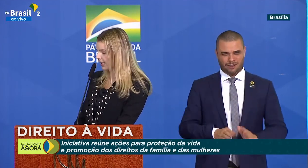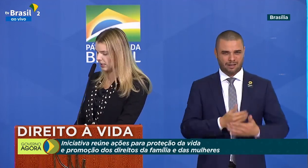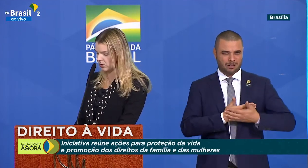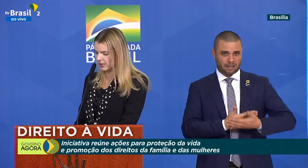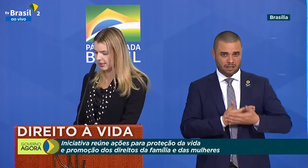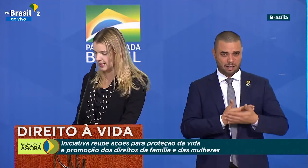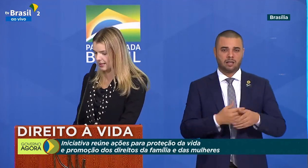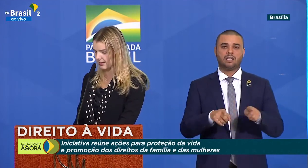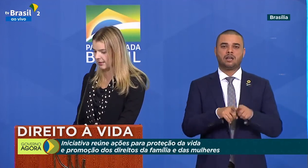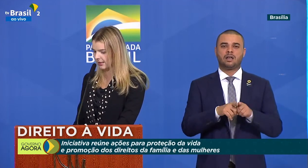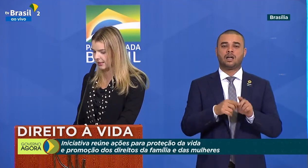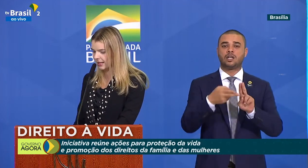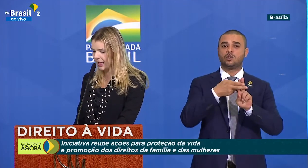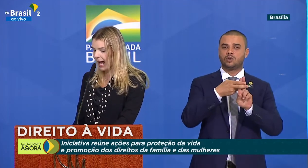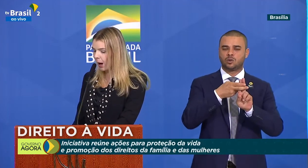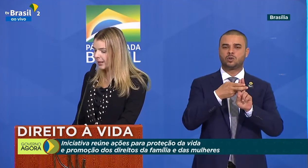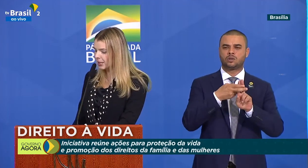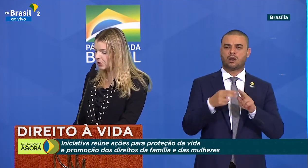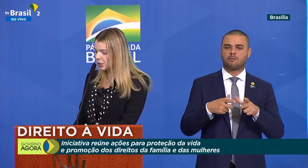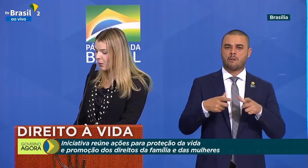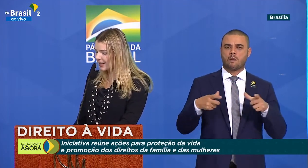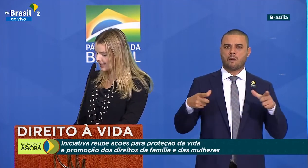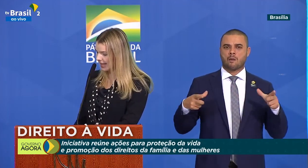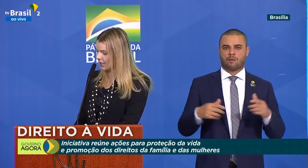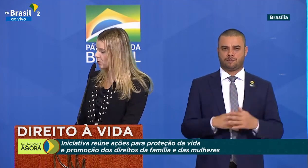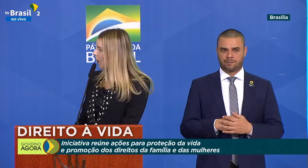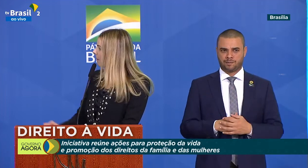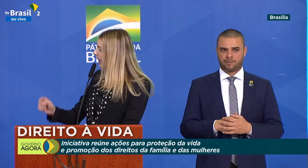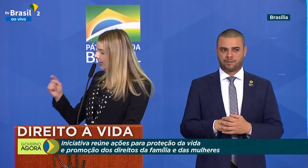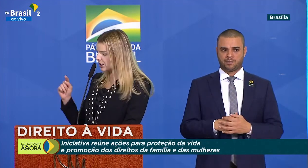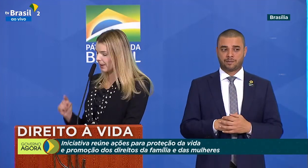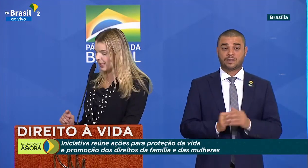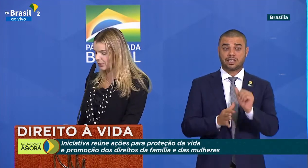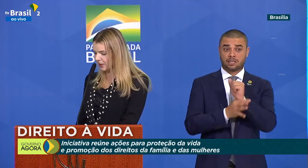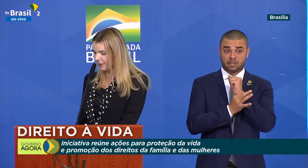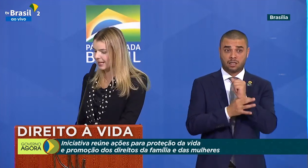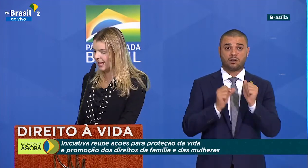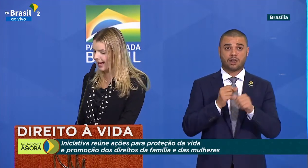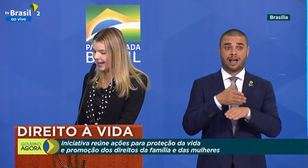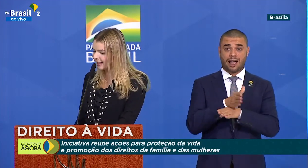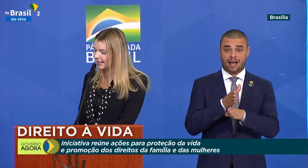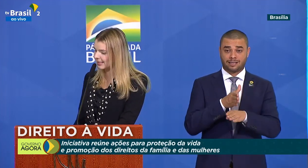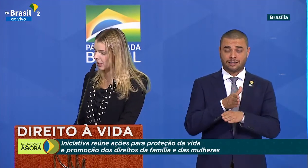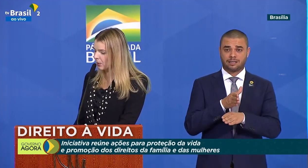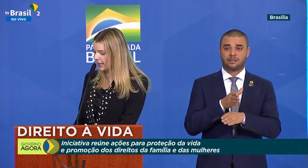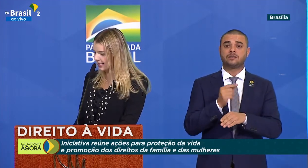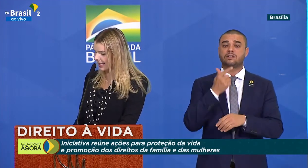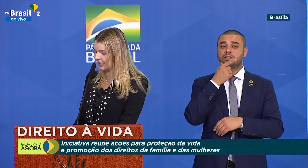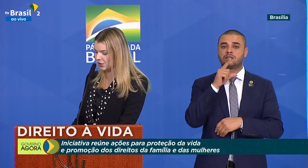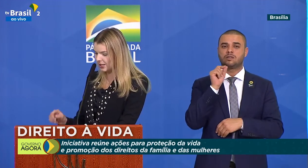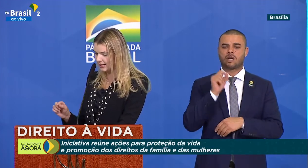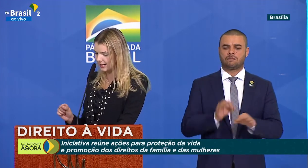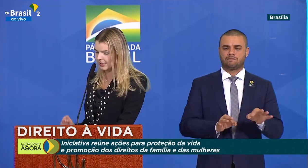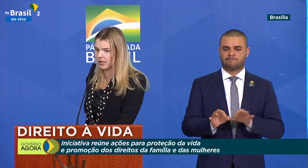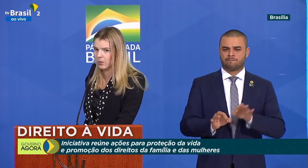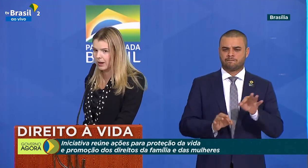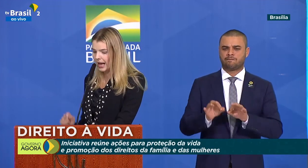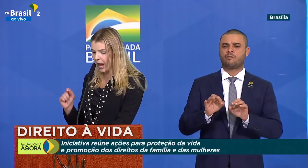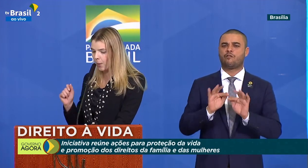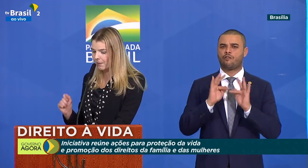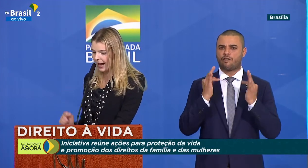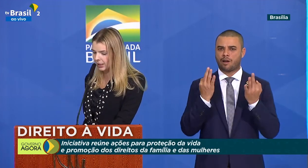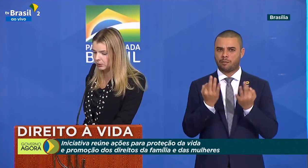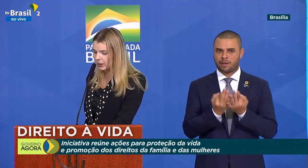SUS das Mães e das nossas crianças ao garantir o acesso ao planejamento familiar e a atenção humanizada à